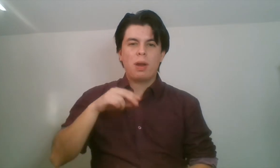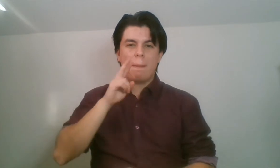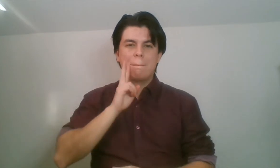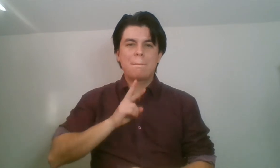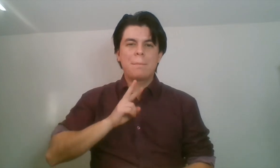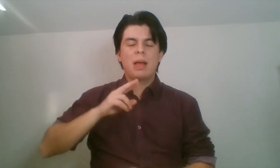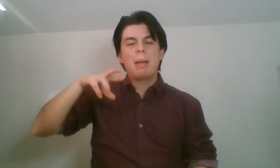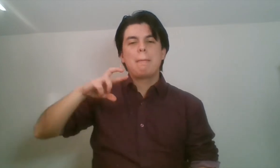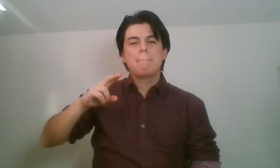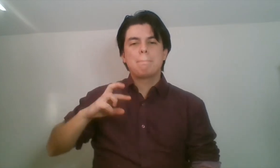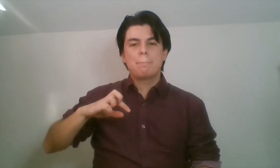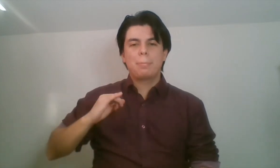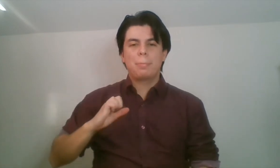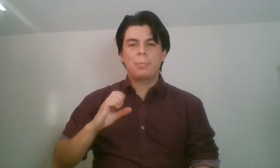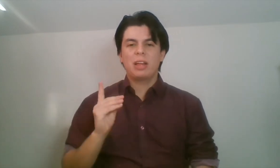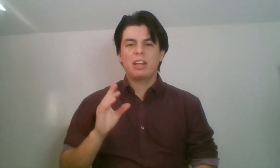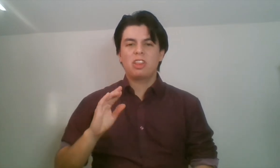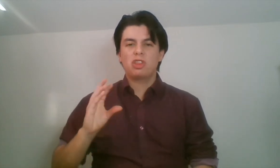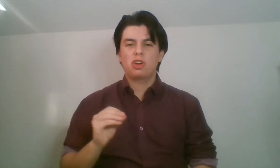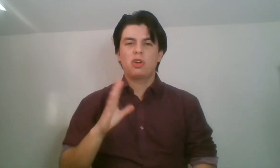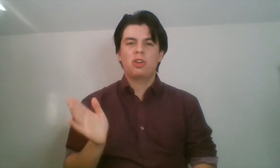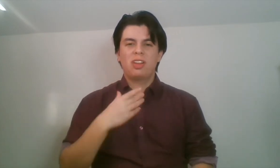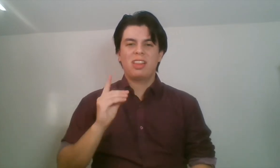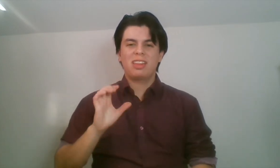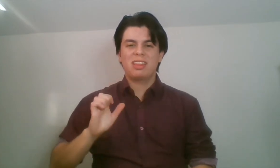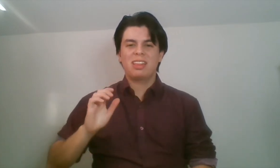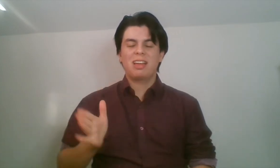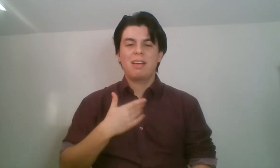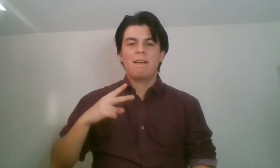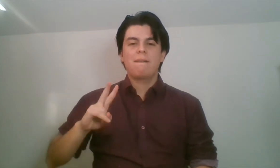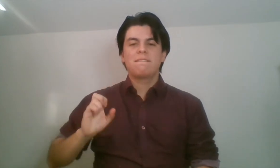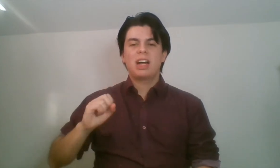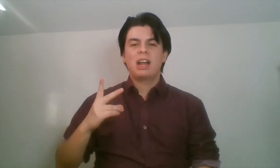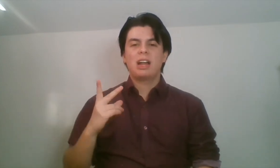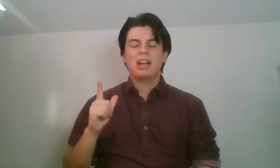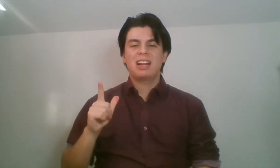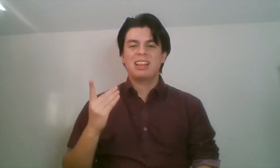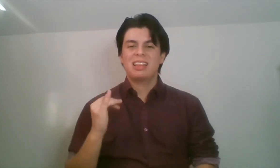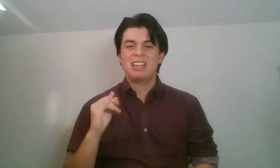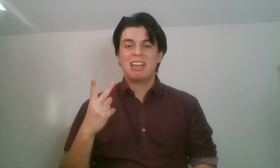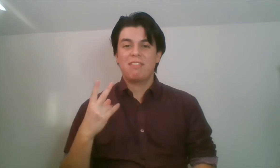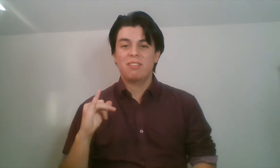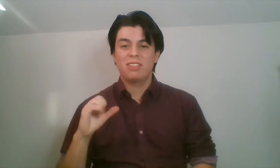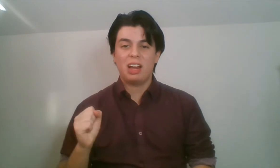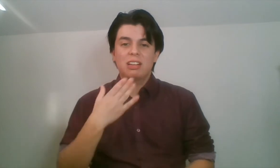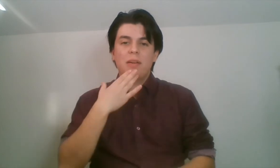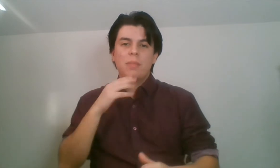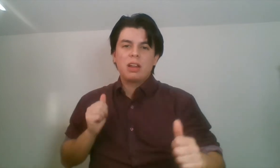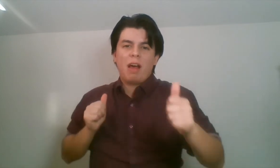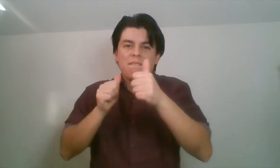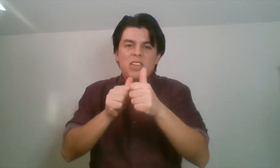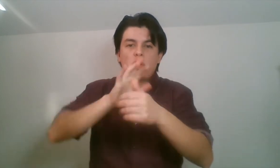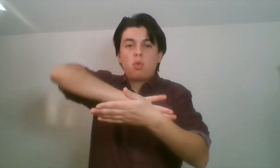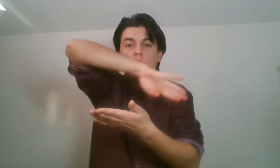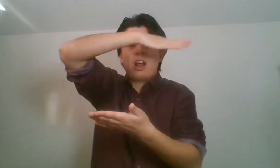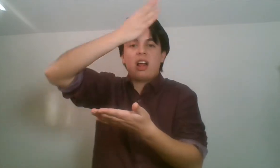historia, porque además tiene una historia también ahí arraigada con Pedro de Valdivia y con